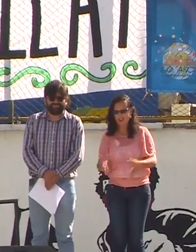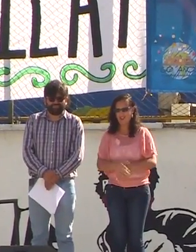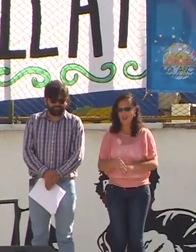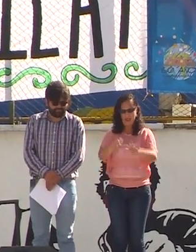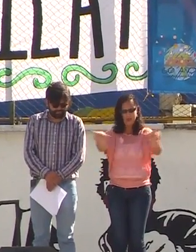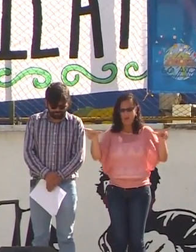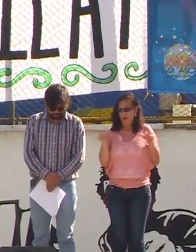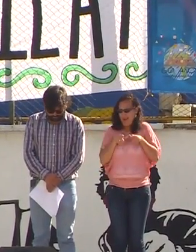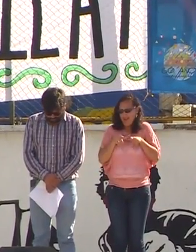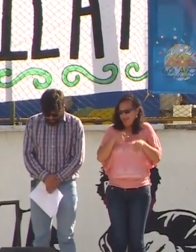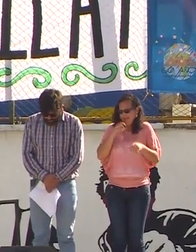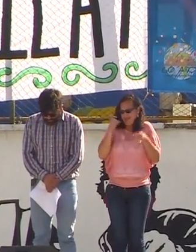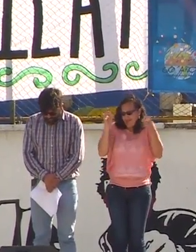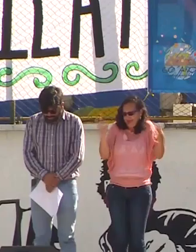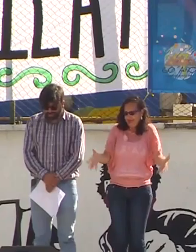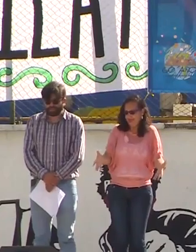indigna.